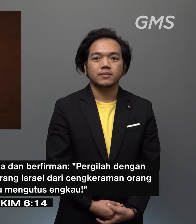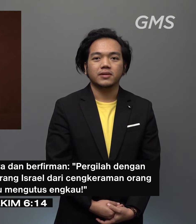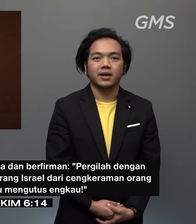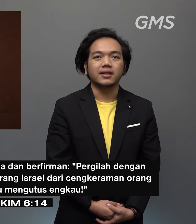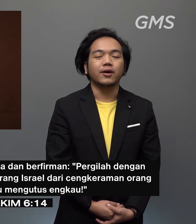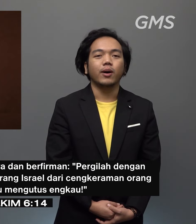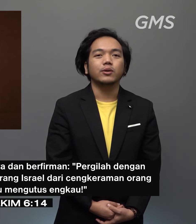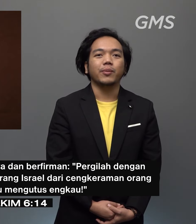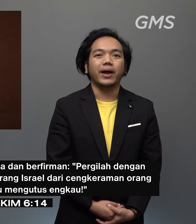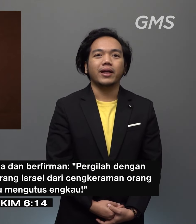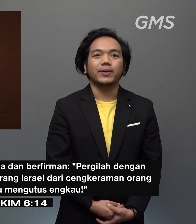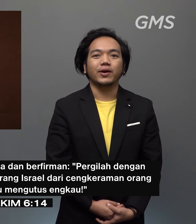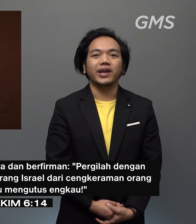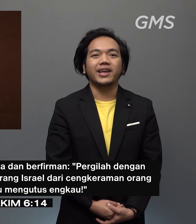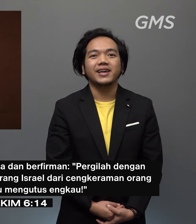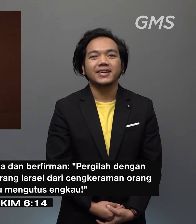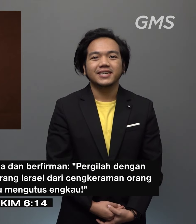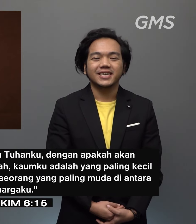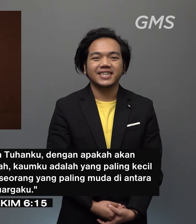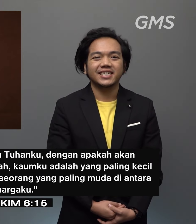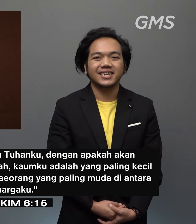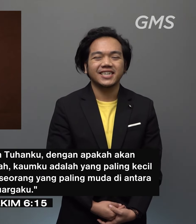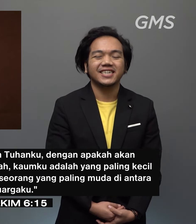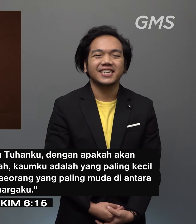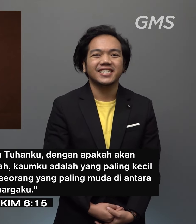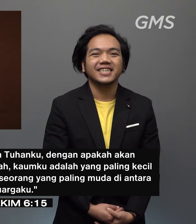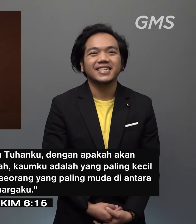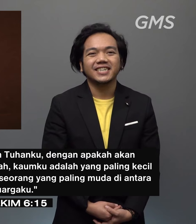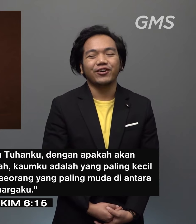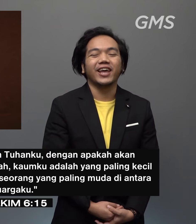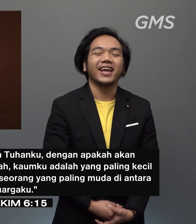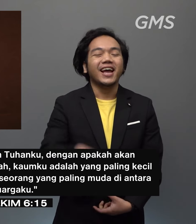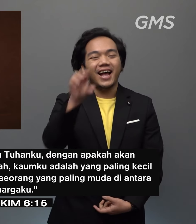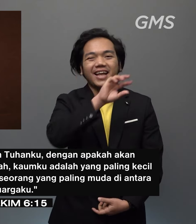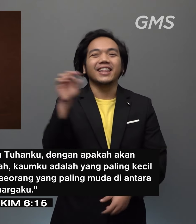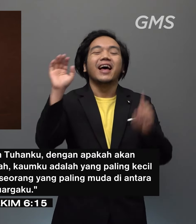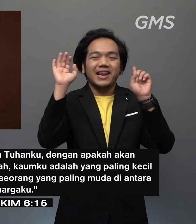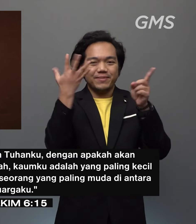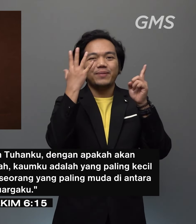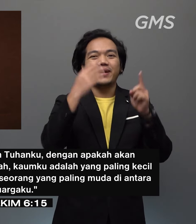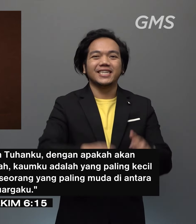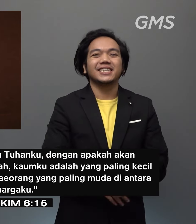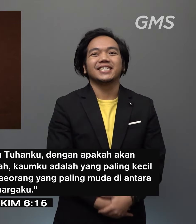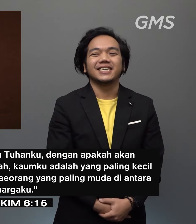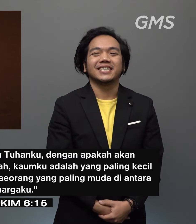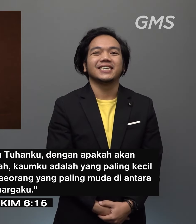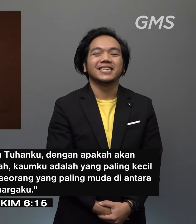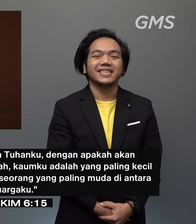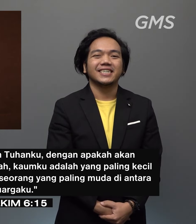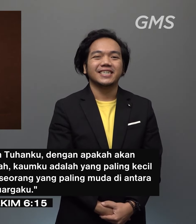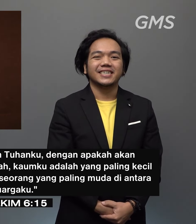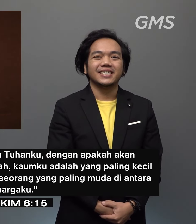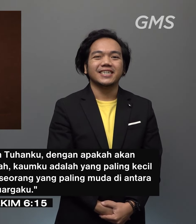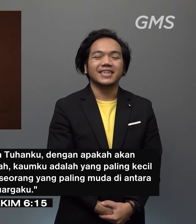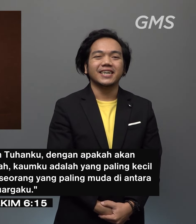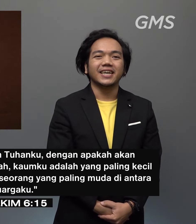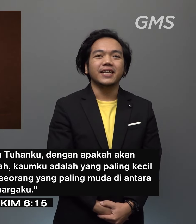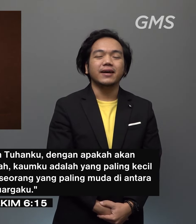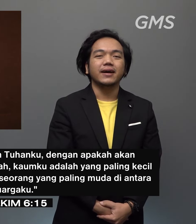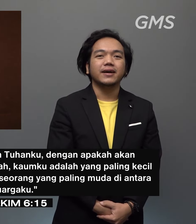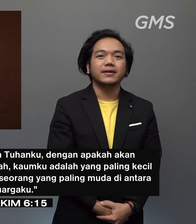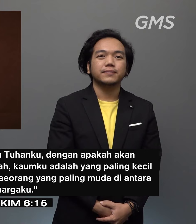Midian. Bukankah aku mengutus engkau? Ayat yang ke-15, ketahuilah, tetapi jawabnya kepadanya, ah